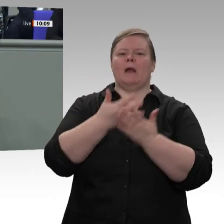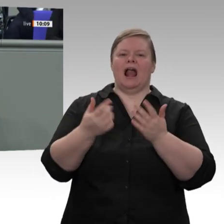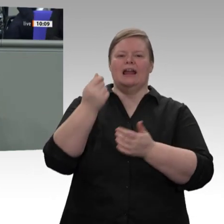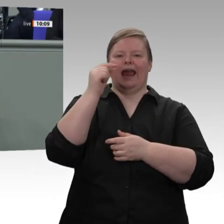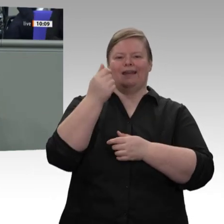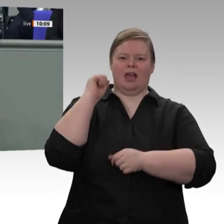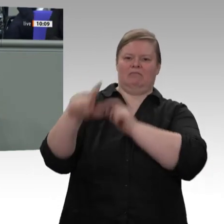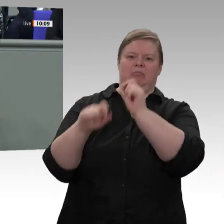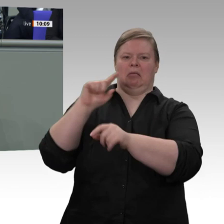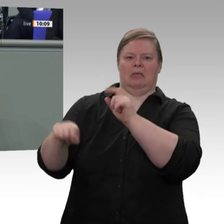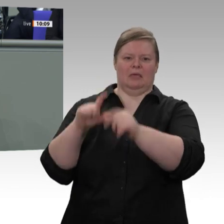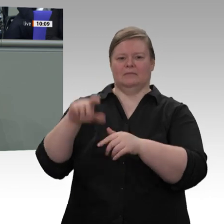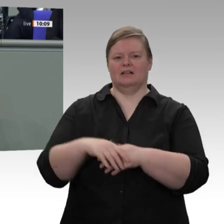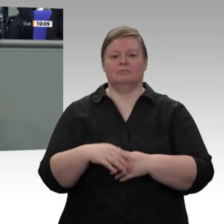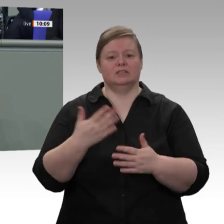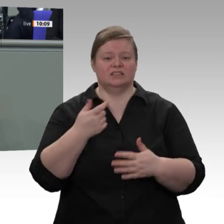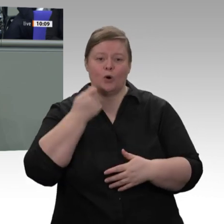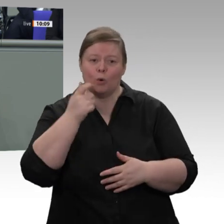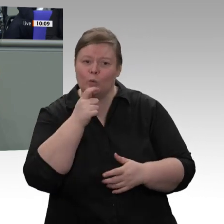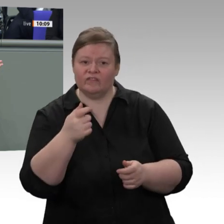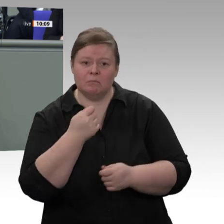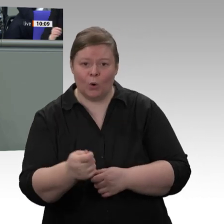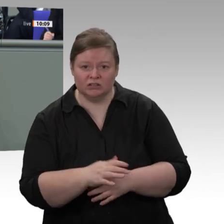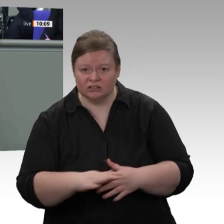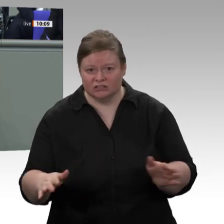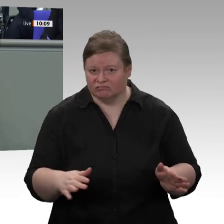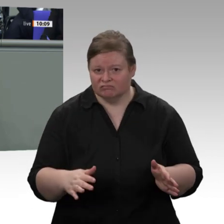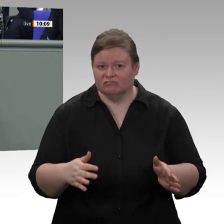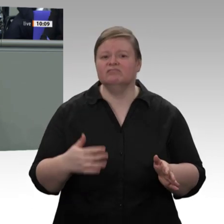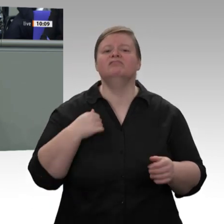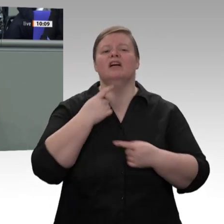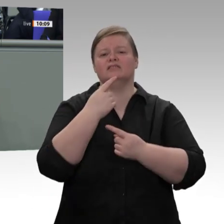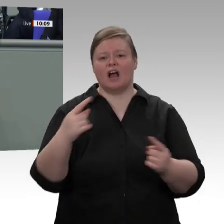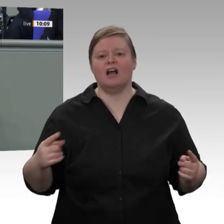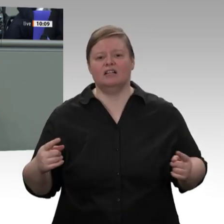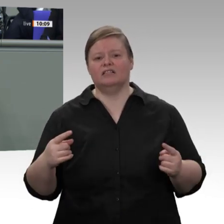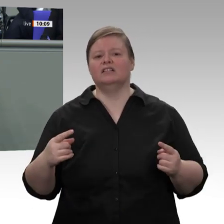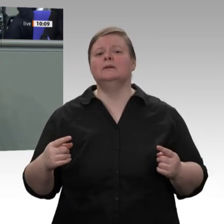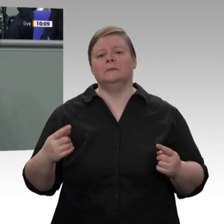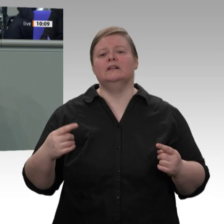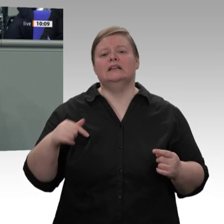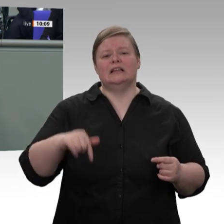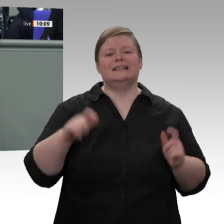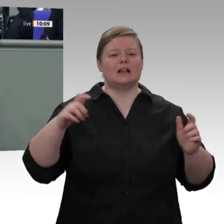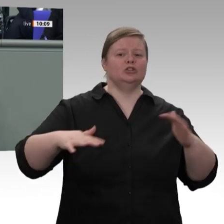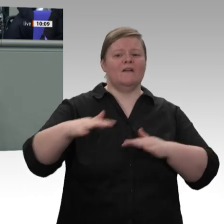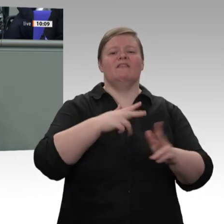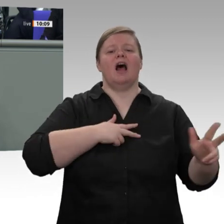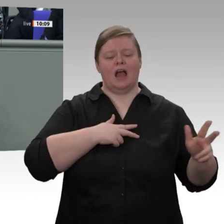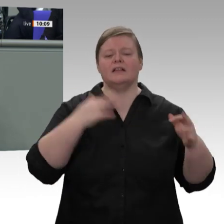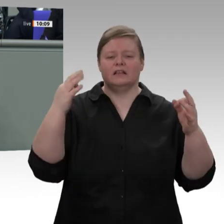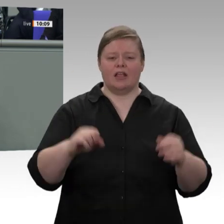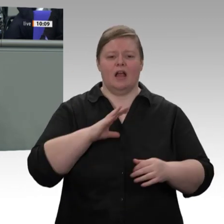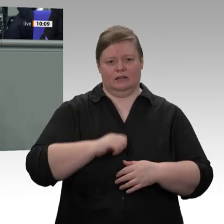Land spalten, heute hier mit haltlosen Schuldzuweisungen. Der eigentliche Brandstifter beschuldigt den Feuermelder.